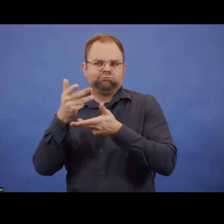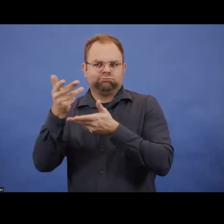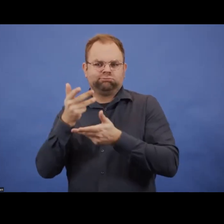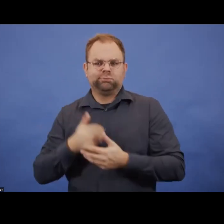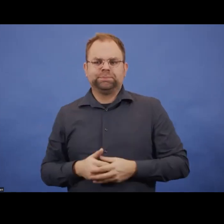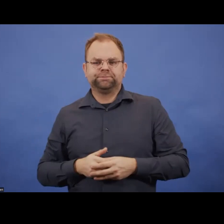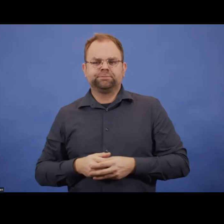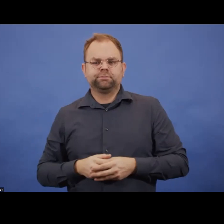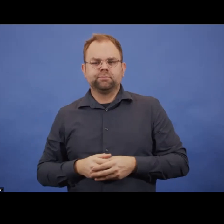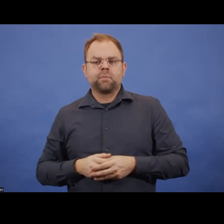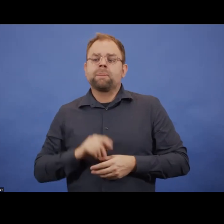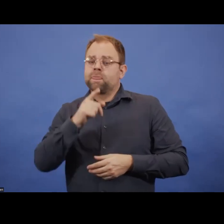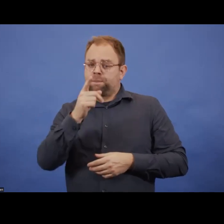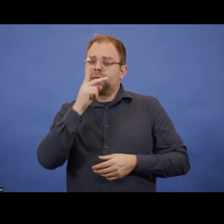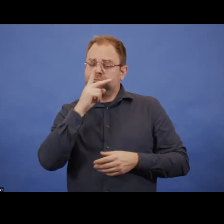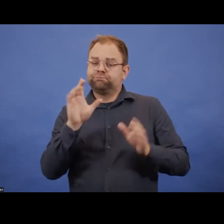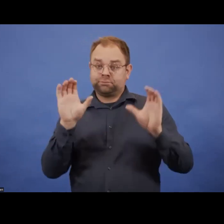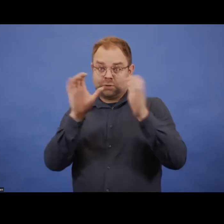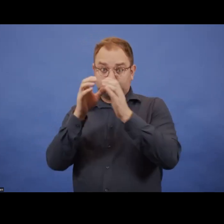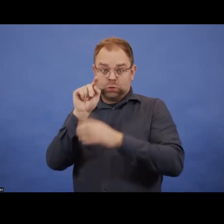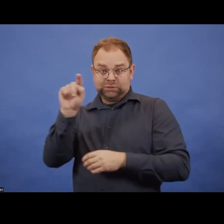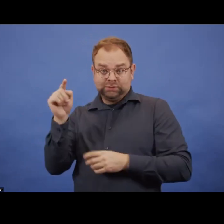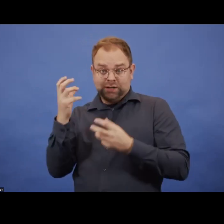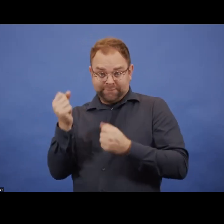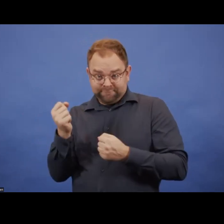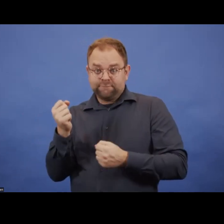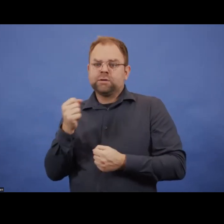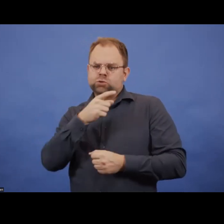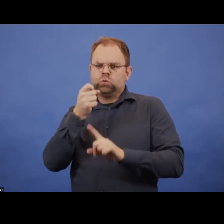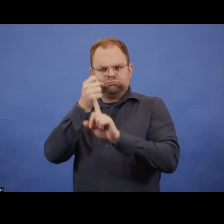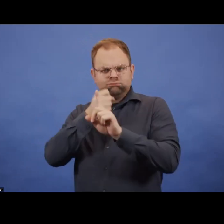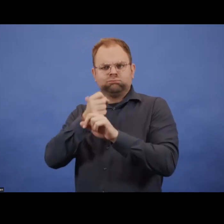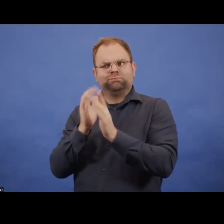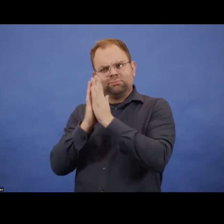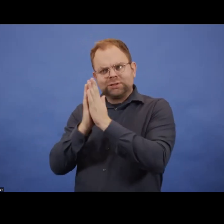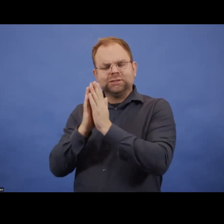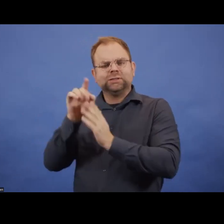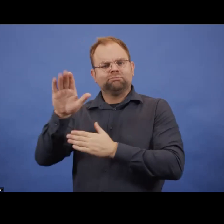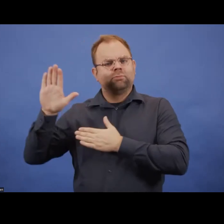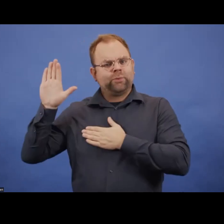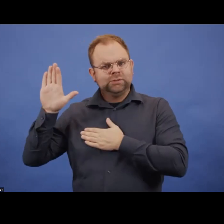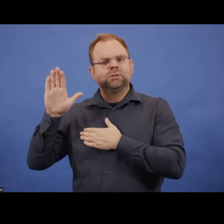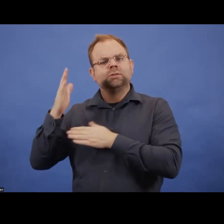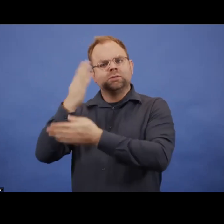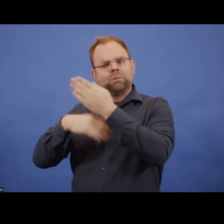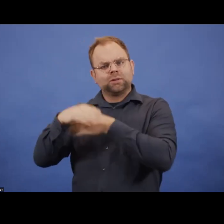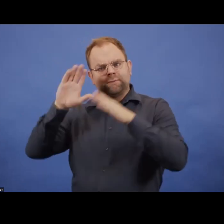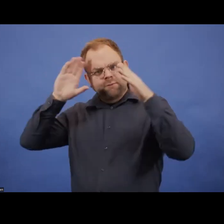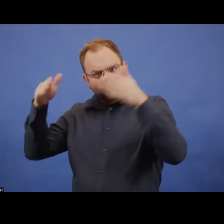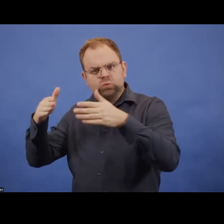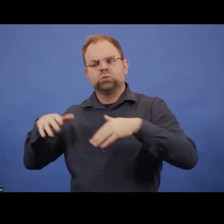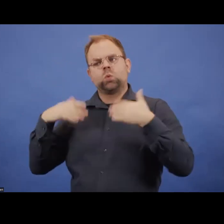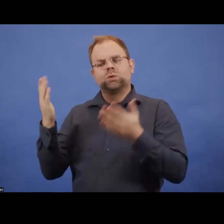Y podemos hacer diferentes plegados centrados en los refugiados. Y también otro compromiso es identificar